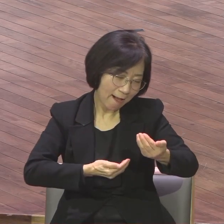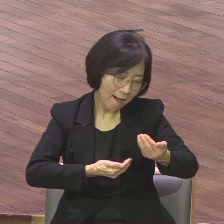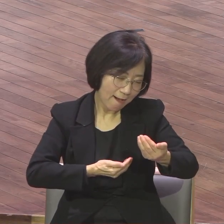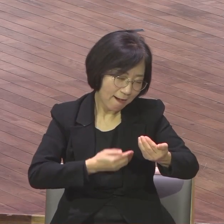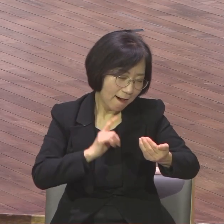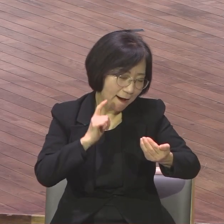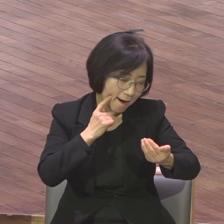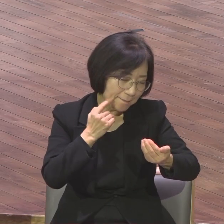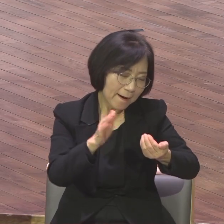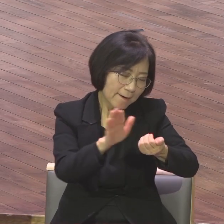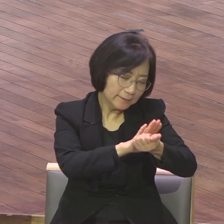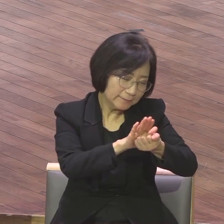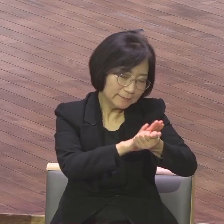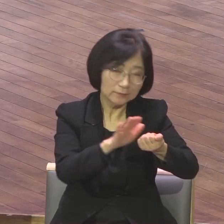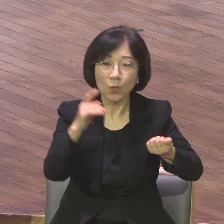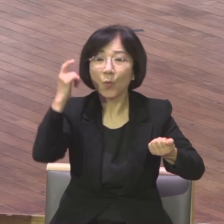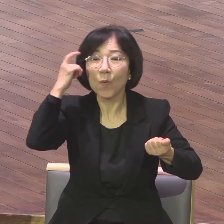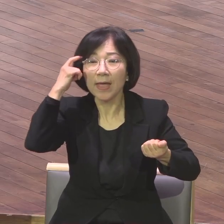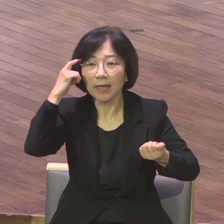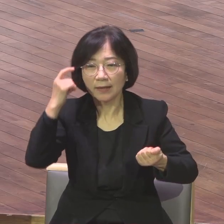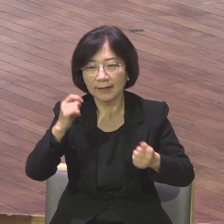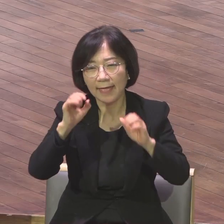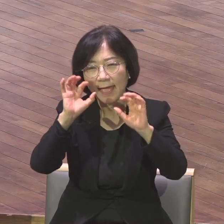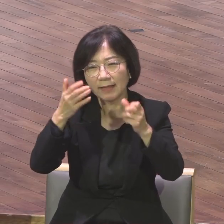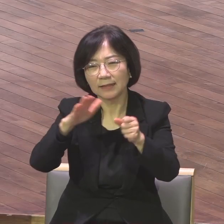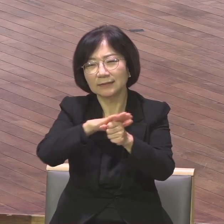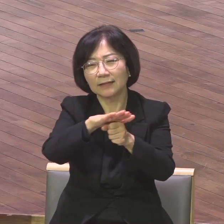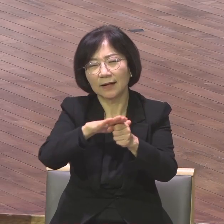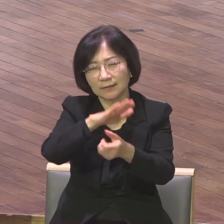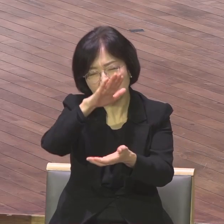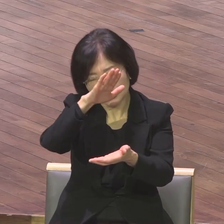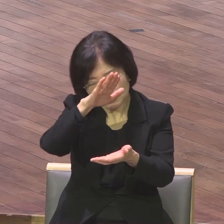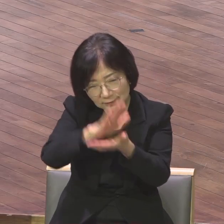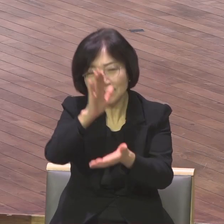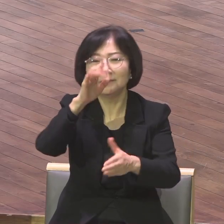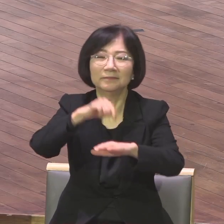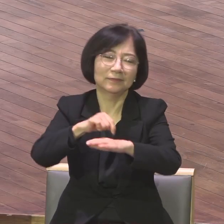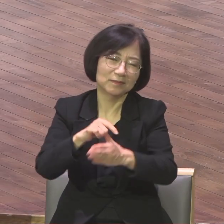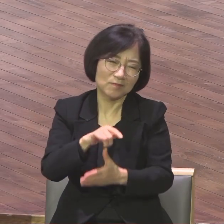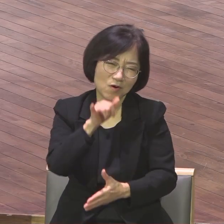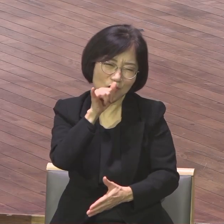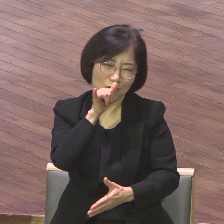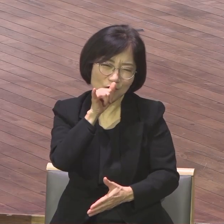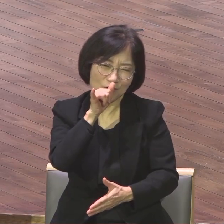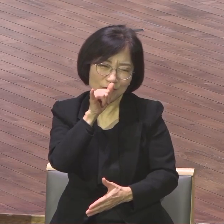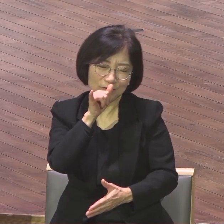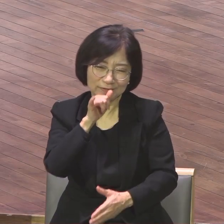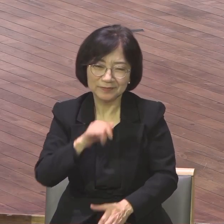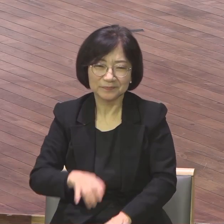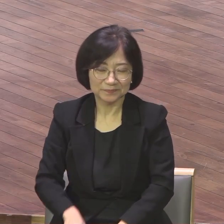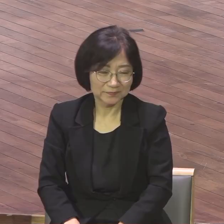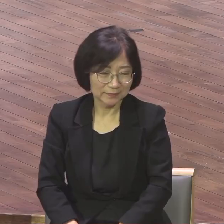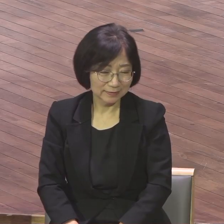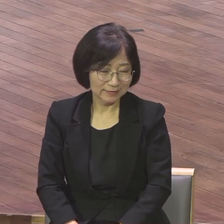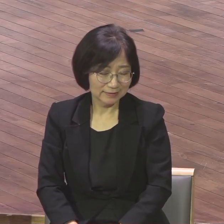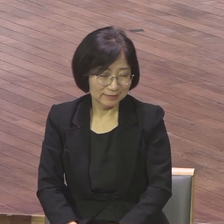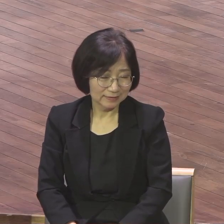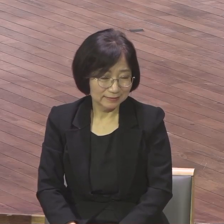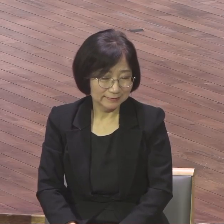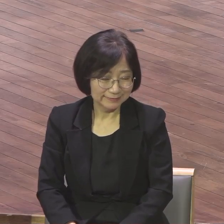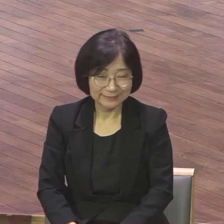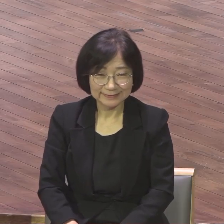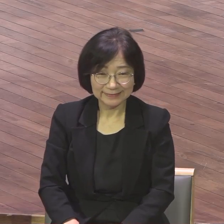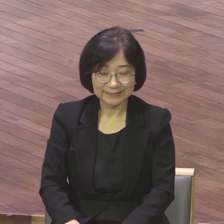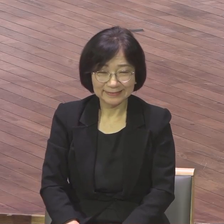속에 진한 모성애가 있잖아요. 그 모성애가 그렇게 깔려있기 때문에 무슨